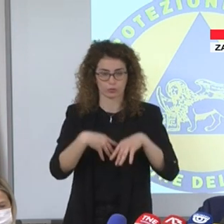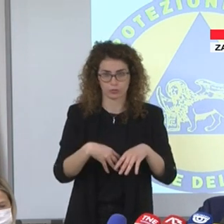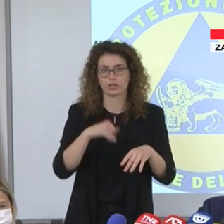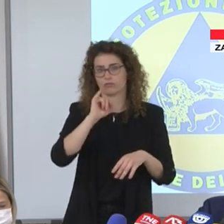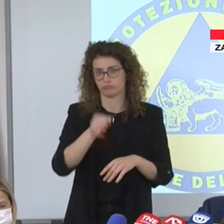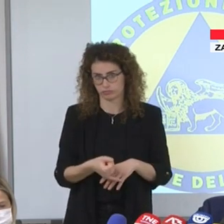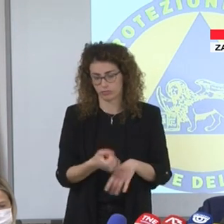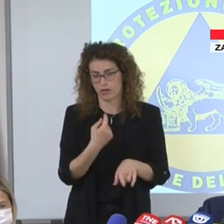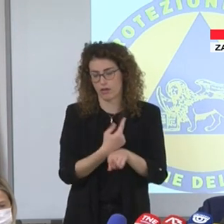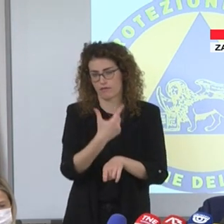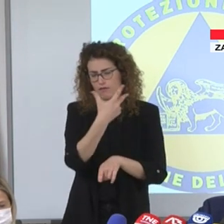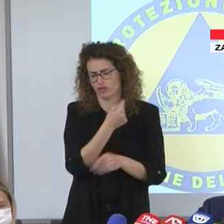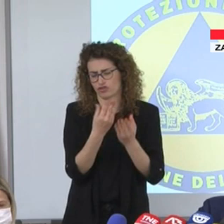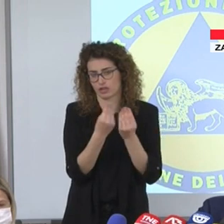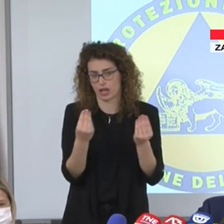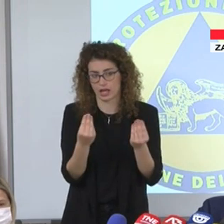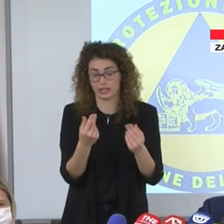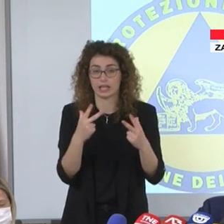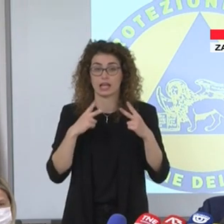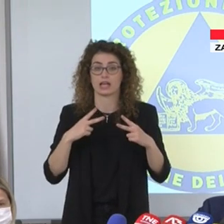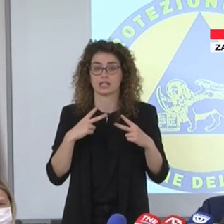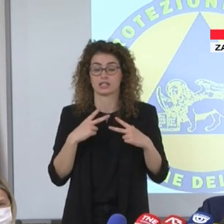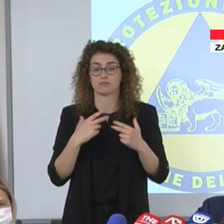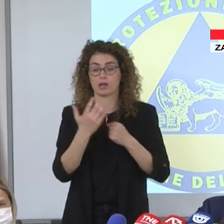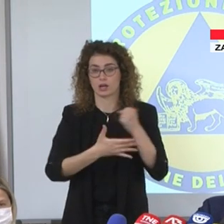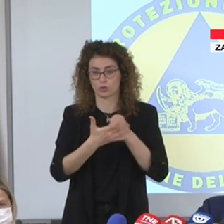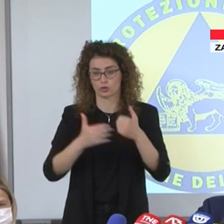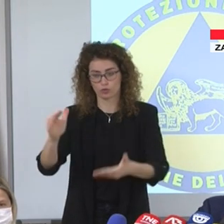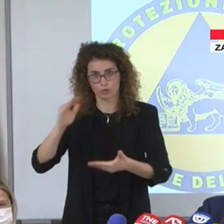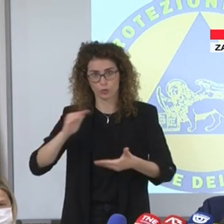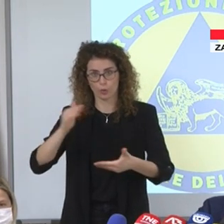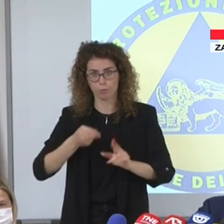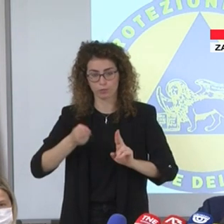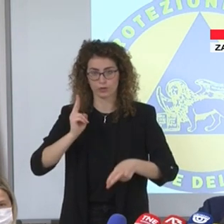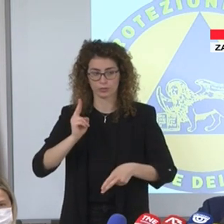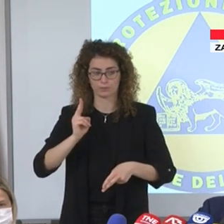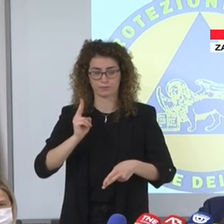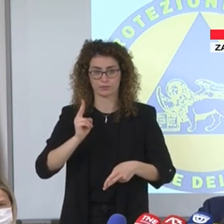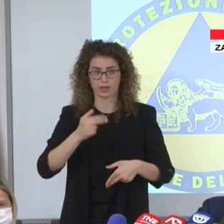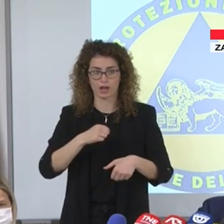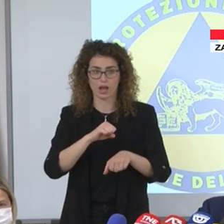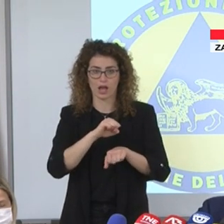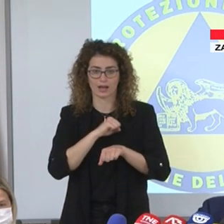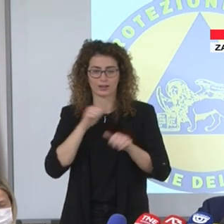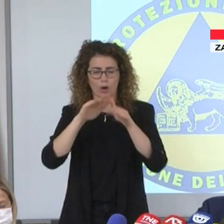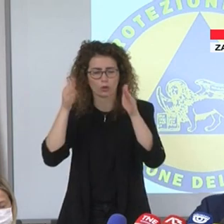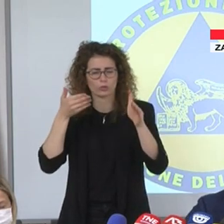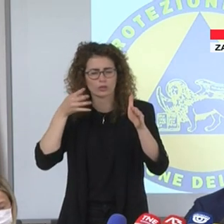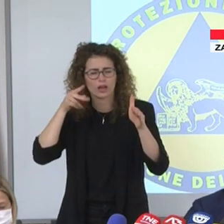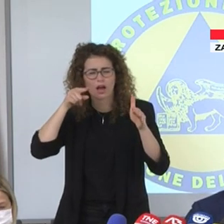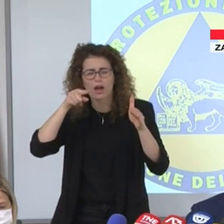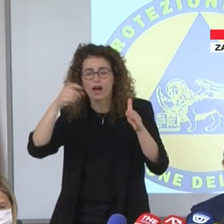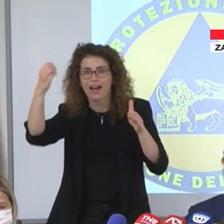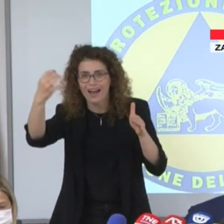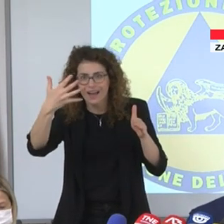bisogna fare più vaccini possibili. Io spero che a giugno ne arrivino ancora molti di più e penso che se ormai la luce in fondo al tunnel la vediamo. Per